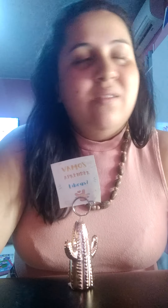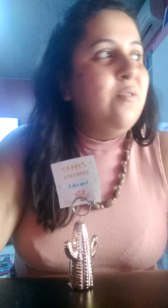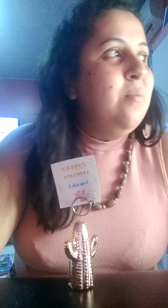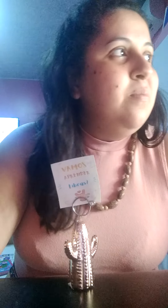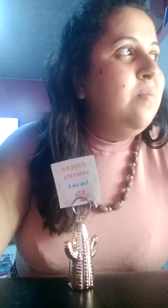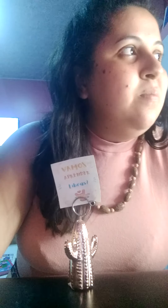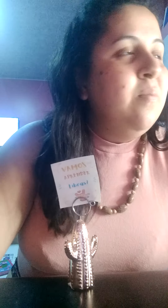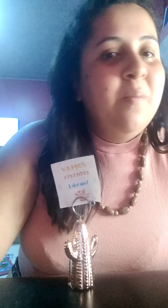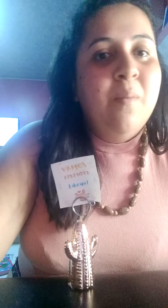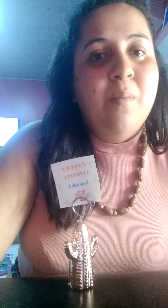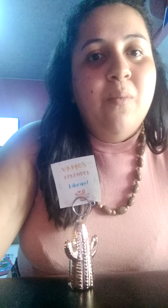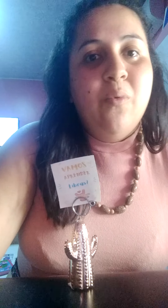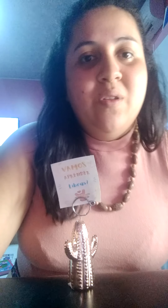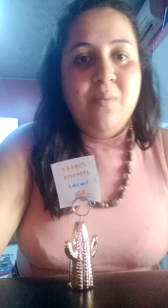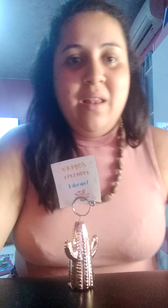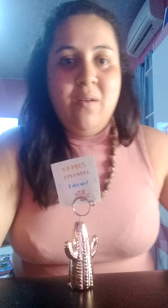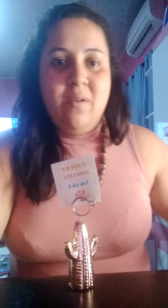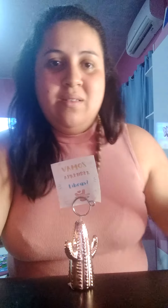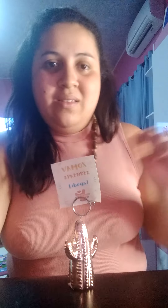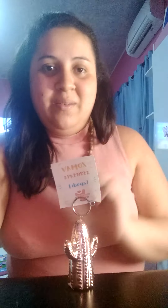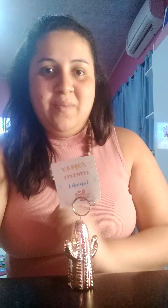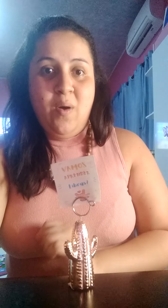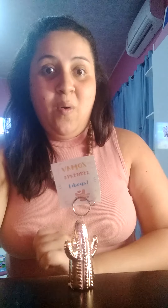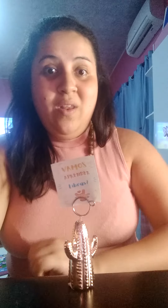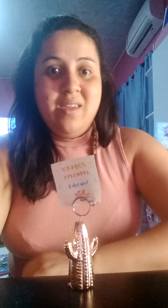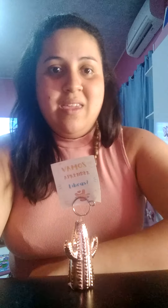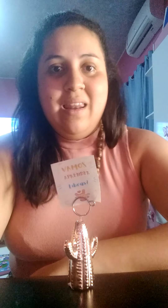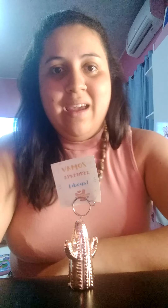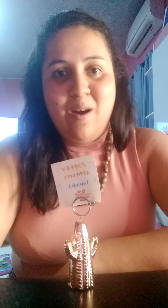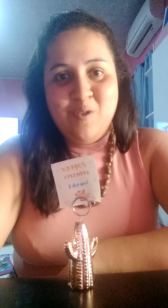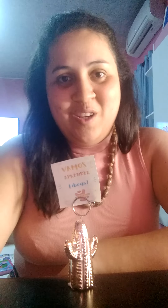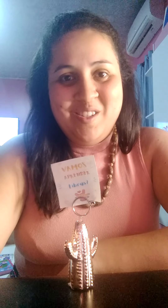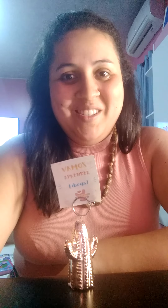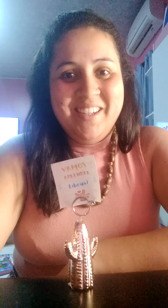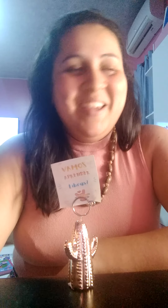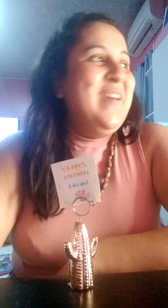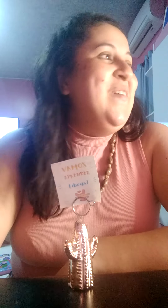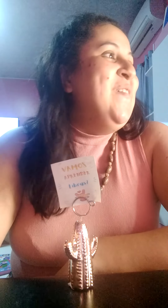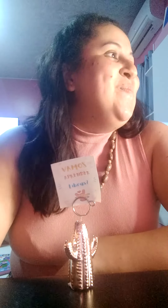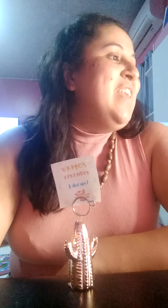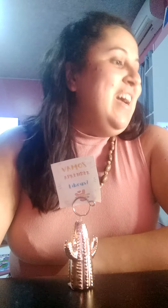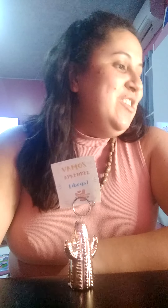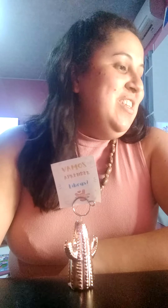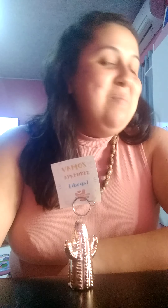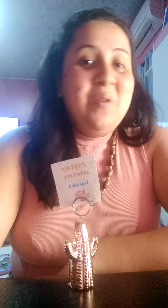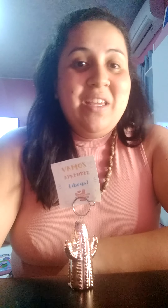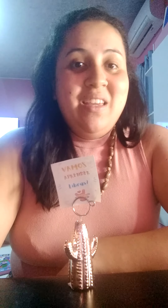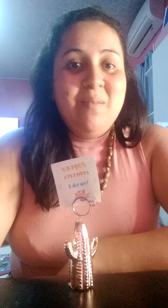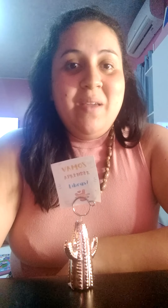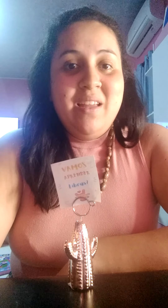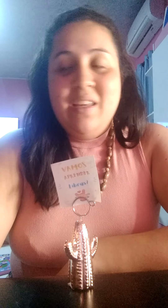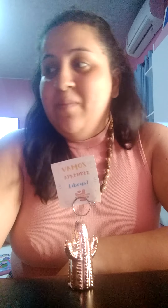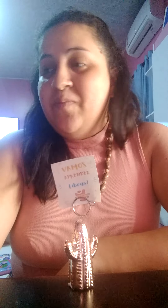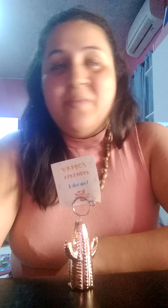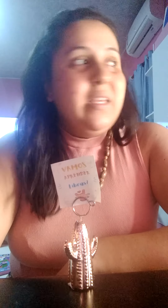ficou muito melhor, assim. Olha que legal, gente. Ajeitei meu ringue bem ali. E